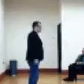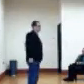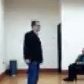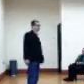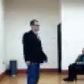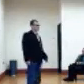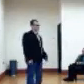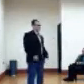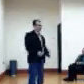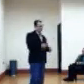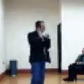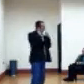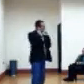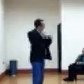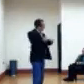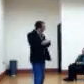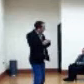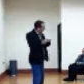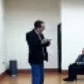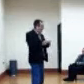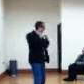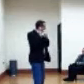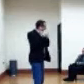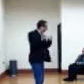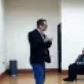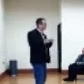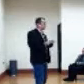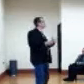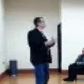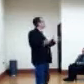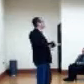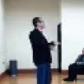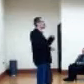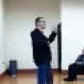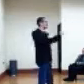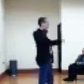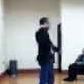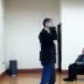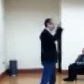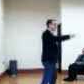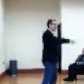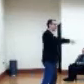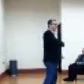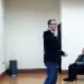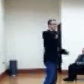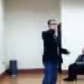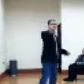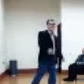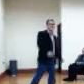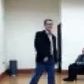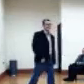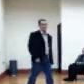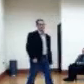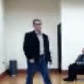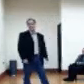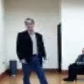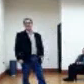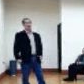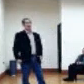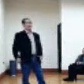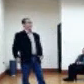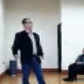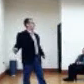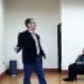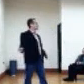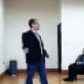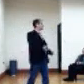ya después todo eso se fue afinando y se fue validando. Pasemos ahora a la carpeta, por favor. Ya pasamos algunas de las señas, no va a dar tiempo de